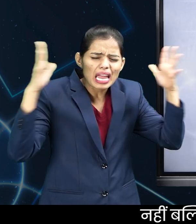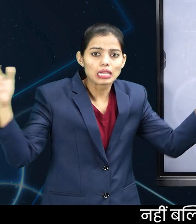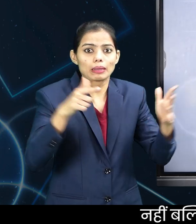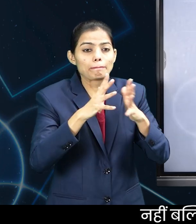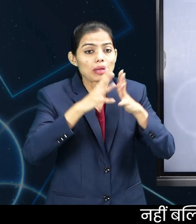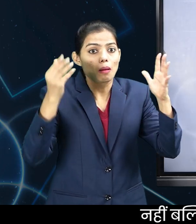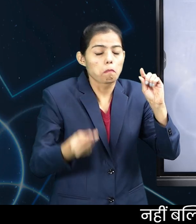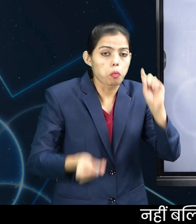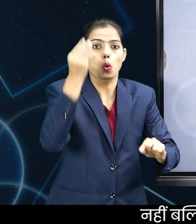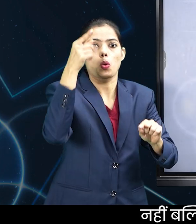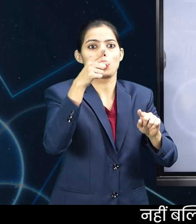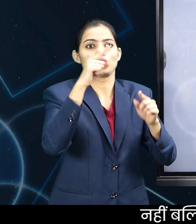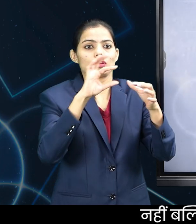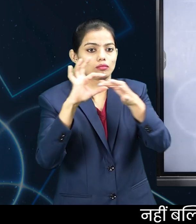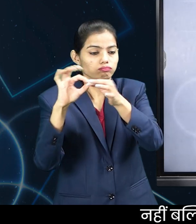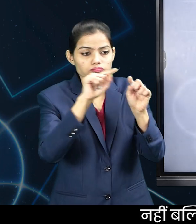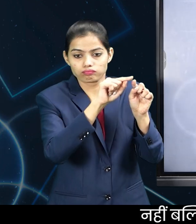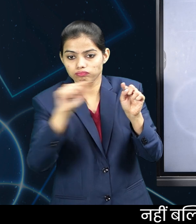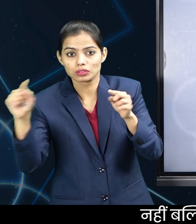के बारे में बात कर रहे हैं।